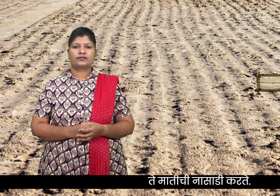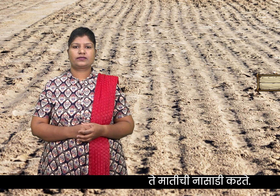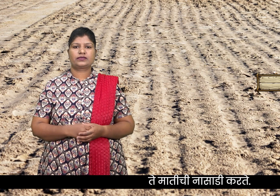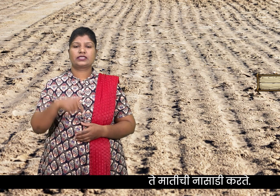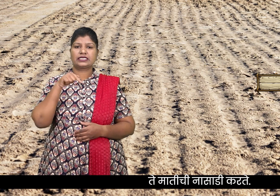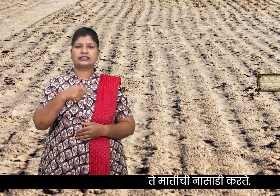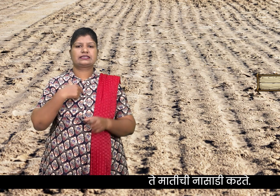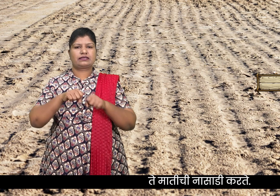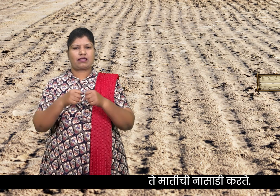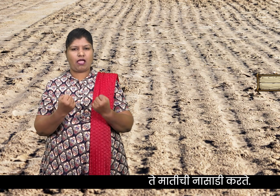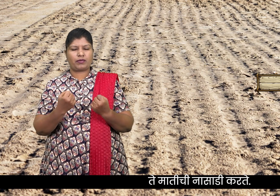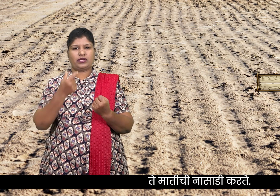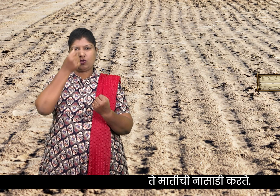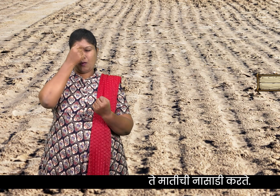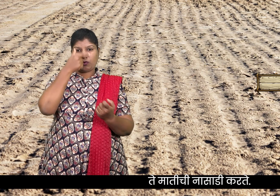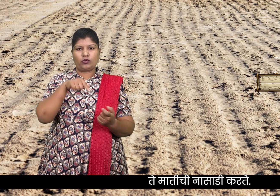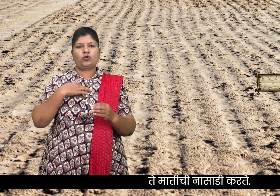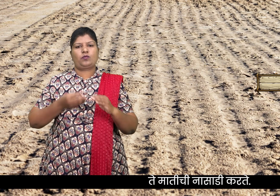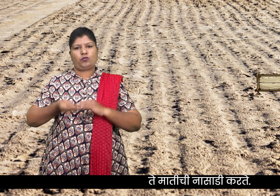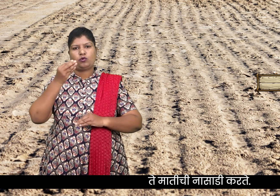ते मातीची नासाडी करते।